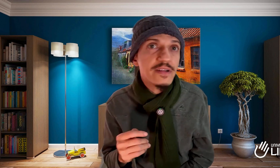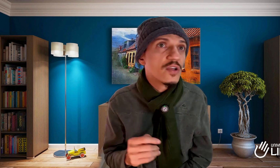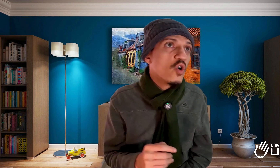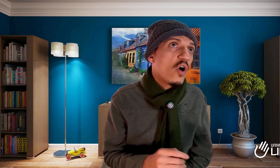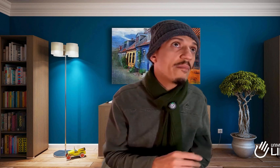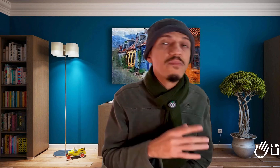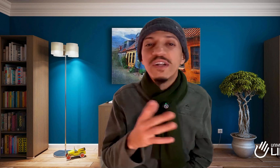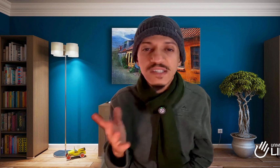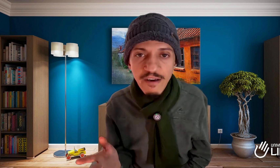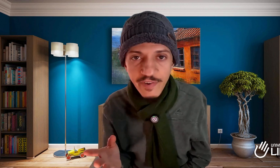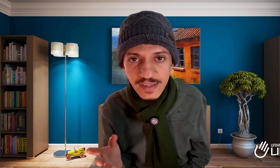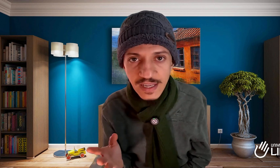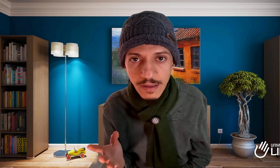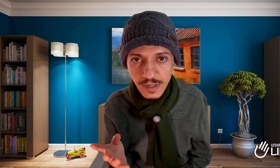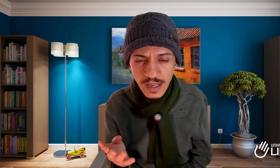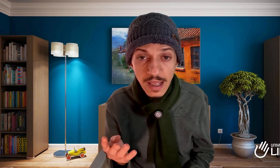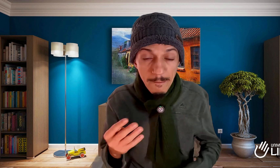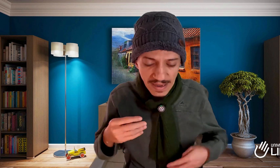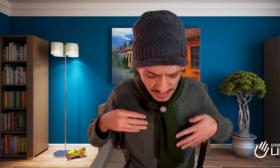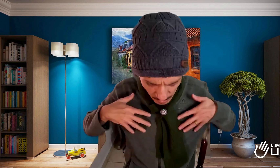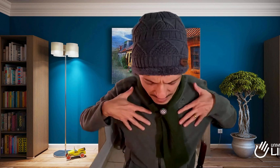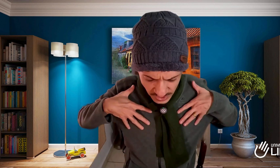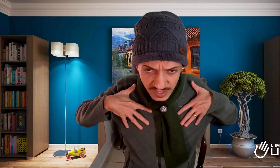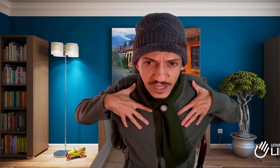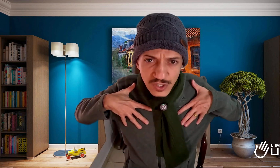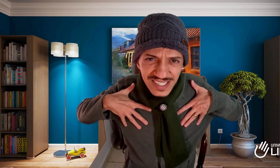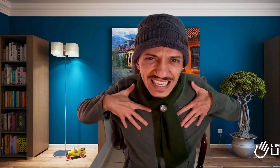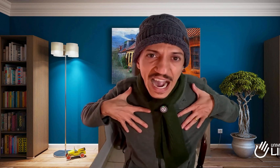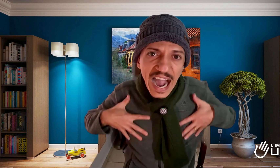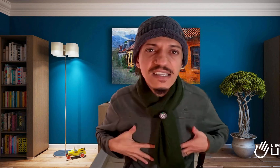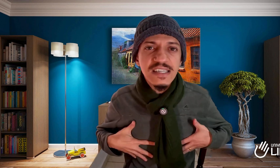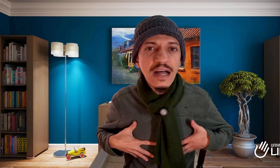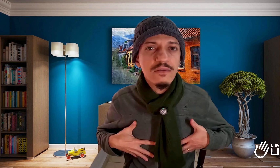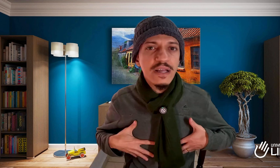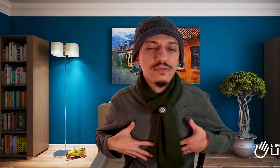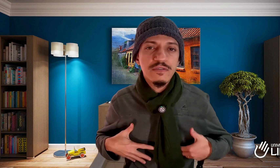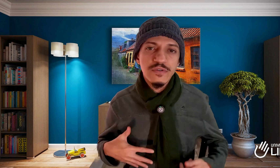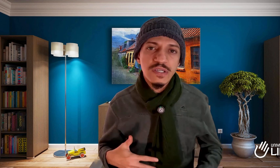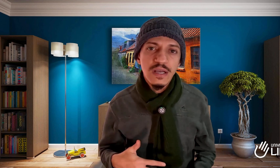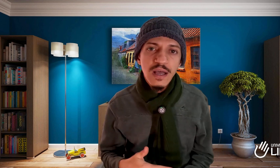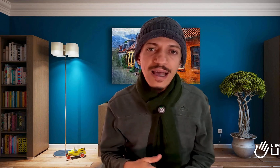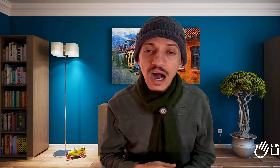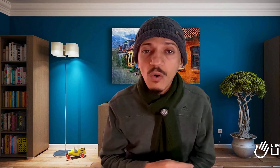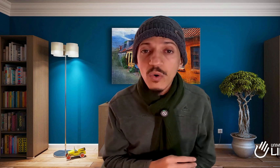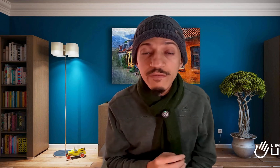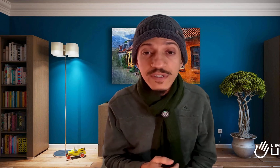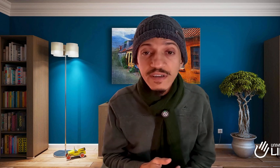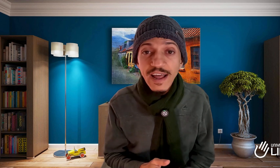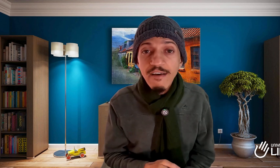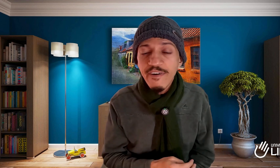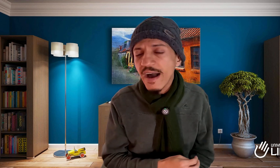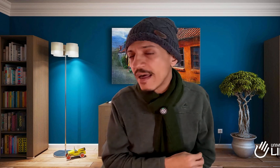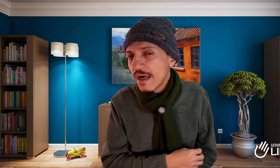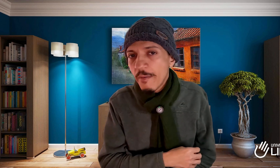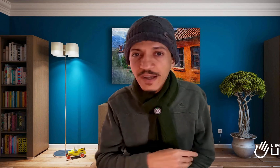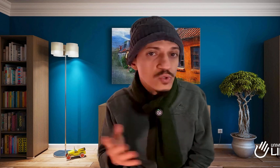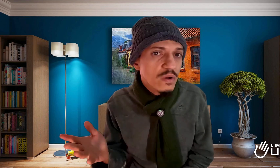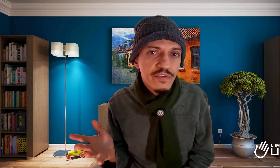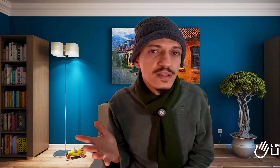ou a memorizar frases em Libras, mas realmente ter isso assim enraizado dentro de você. Algo que você vai levar para a sua vida,